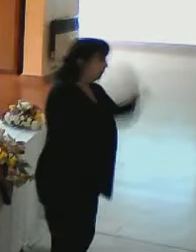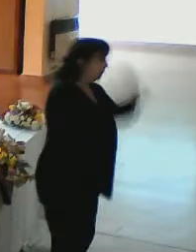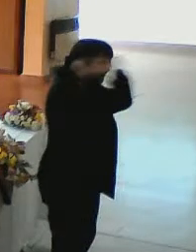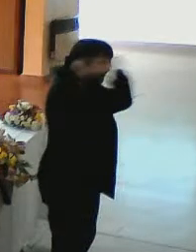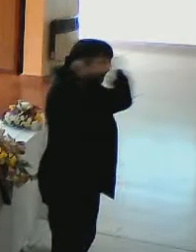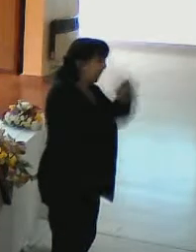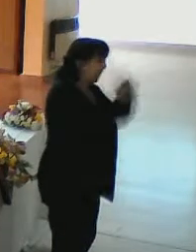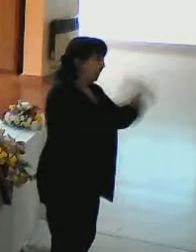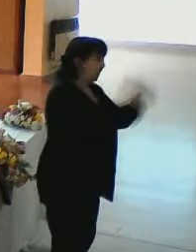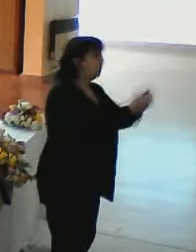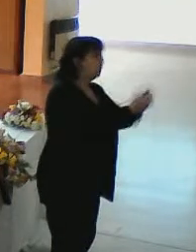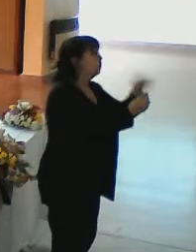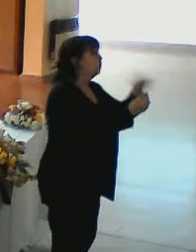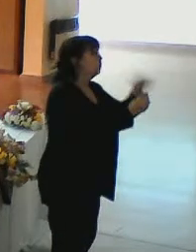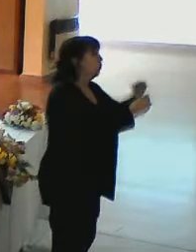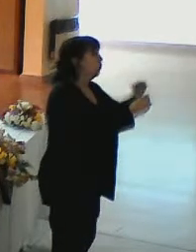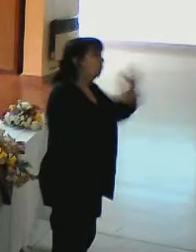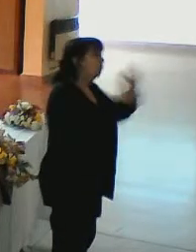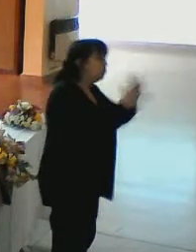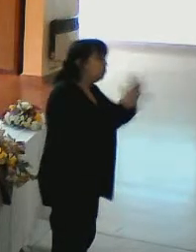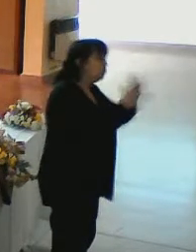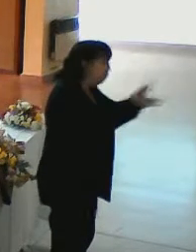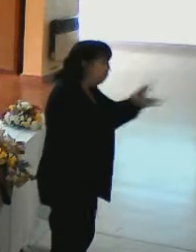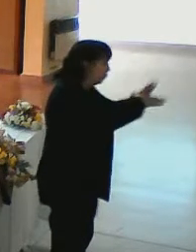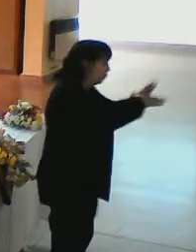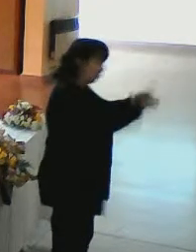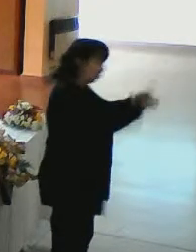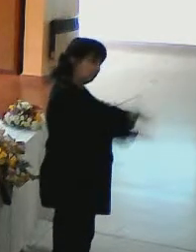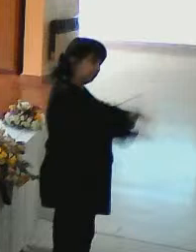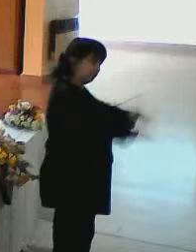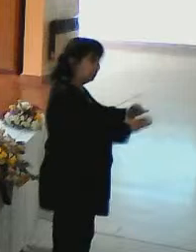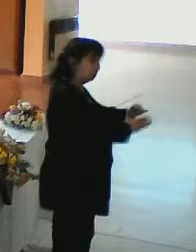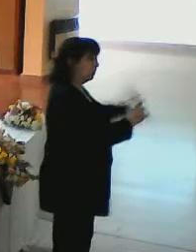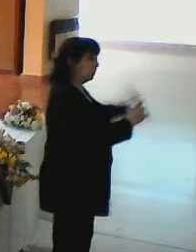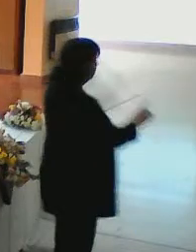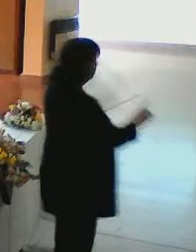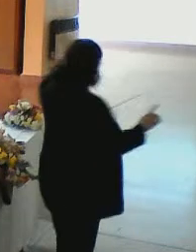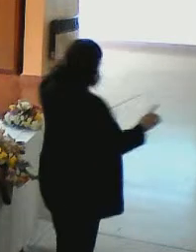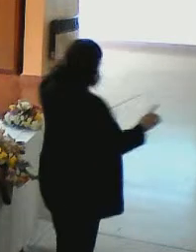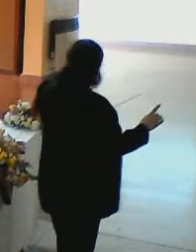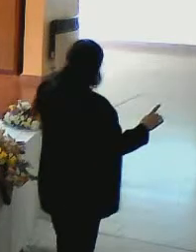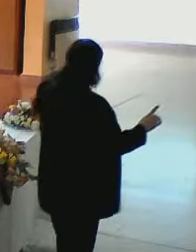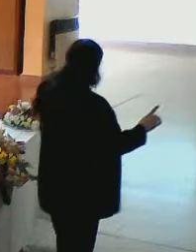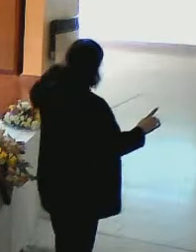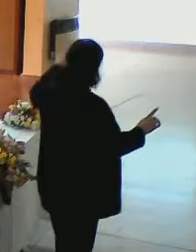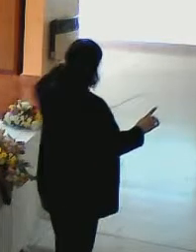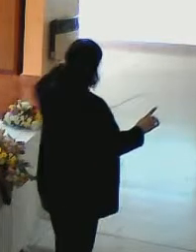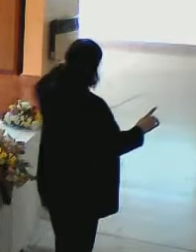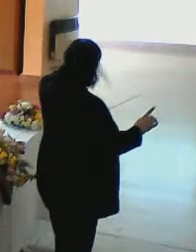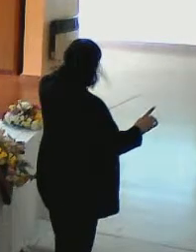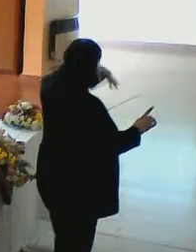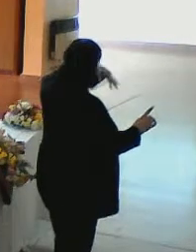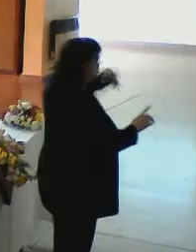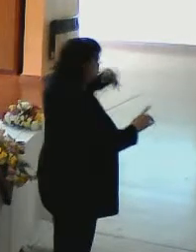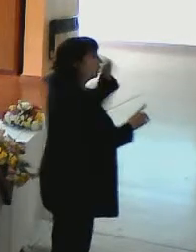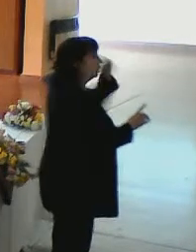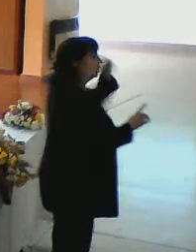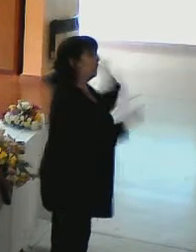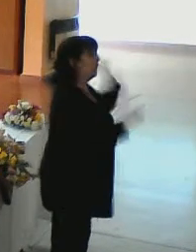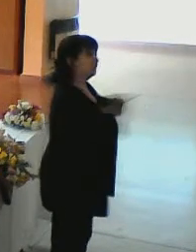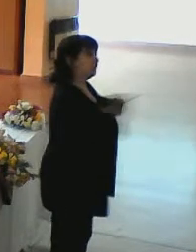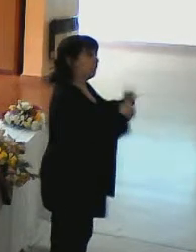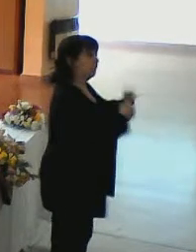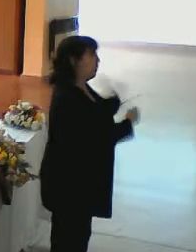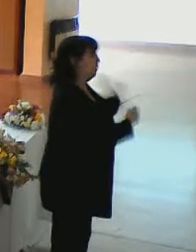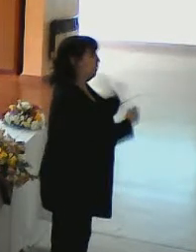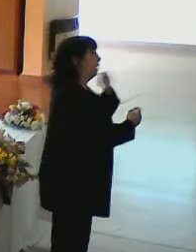la edad cronológica que tiene. Y acá están signos de alerta morfológicos que ya son más específicos para lo que es el área de salud,